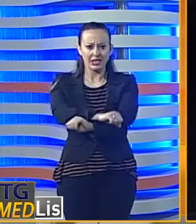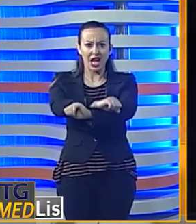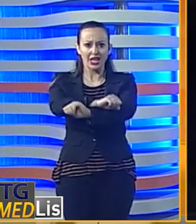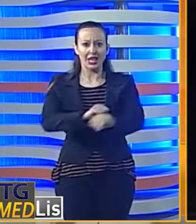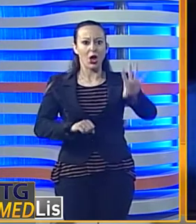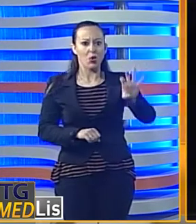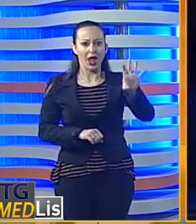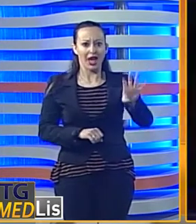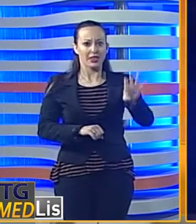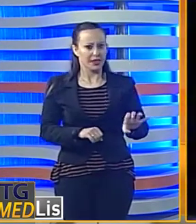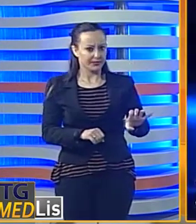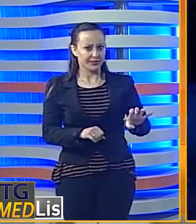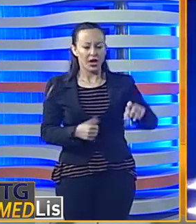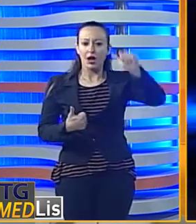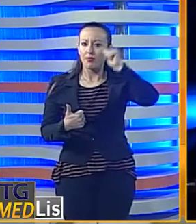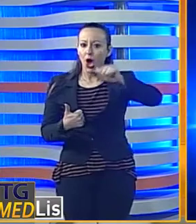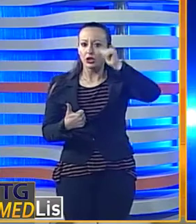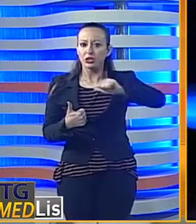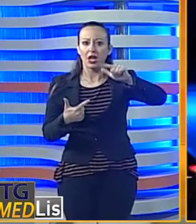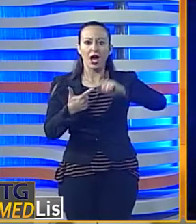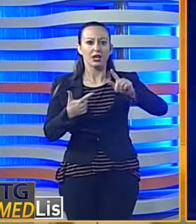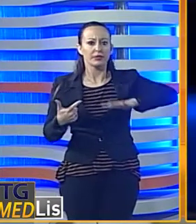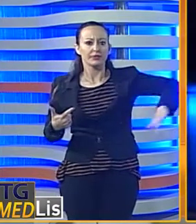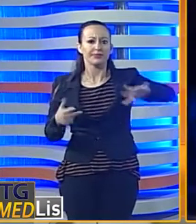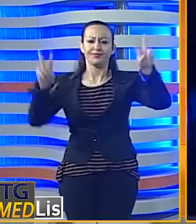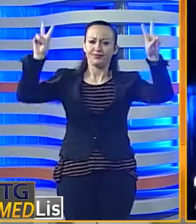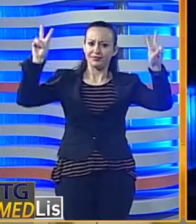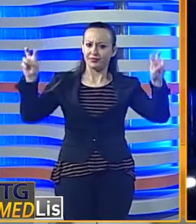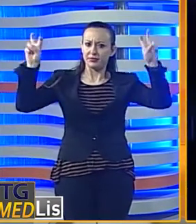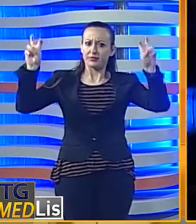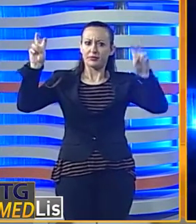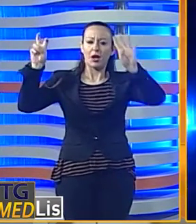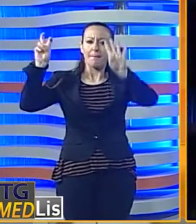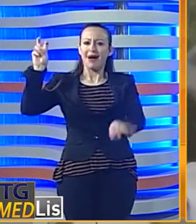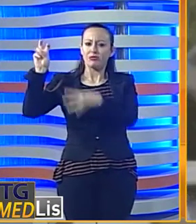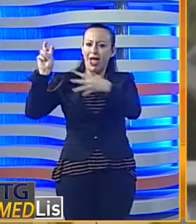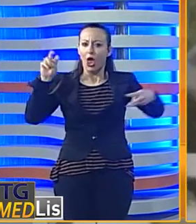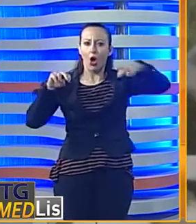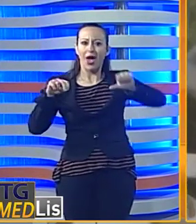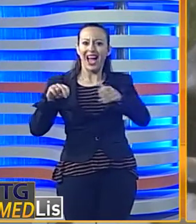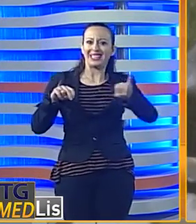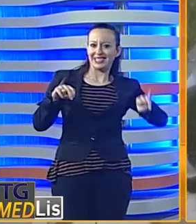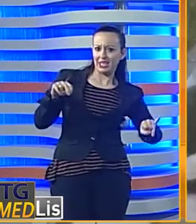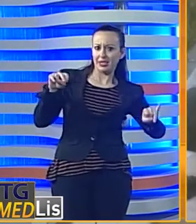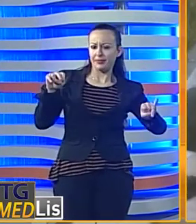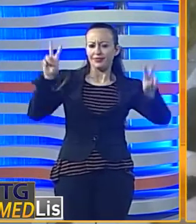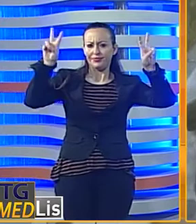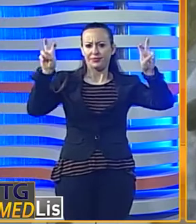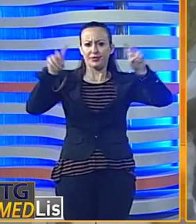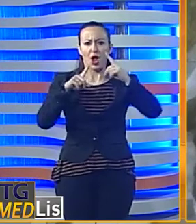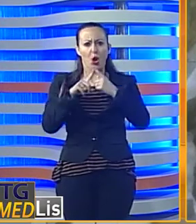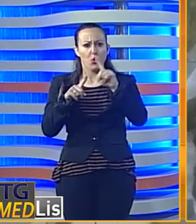In apertura la cronaca, perché sono stati arrestati 40 boss e affiliati del clan dei